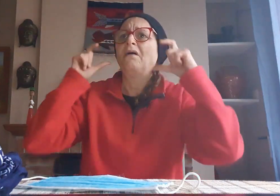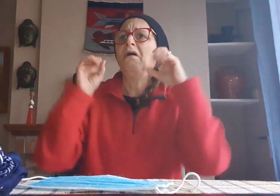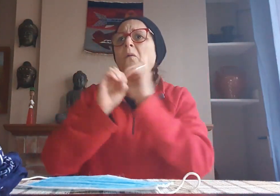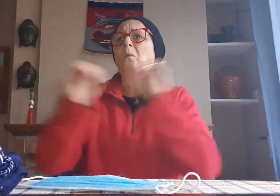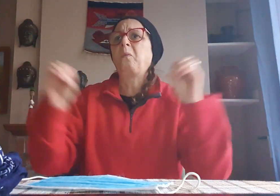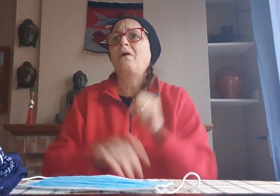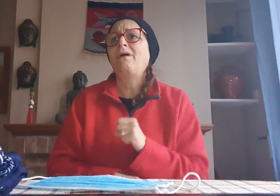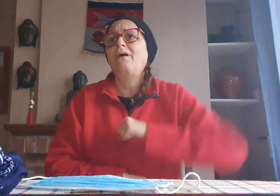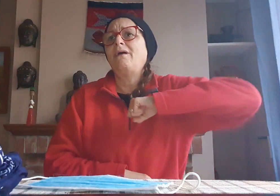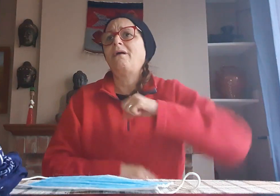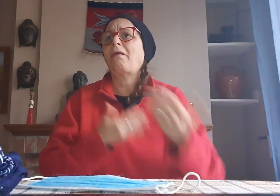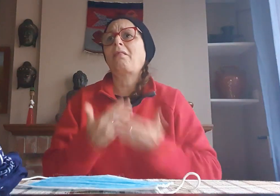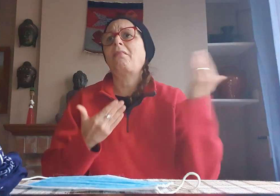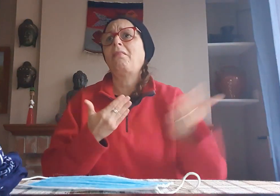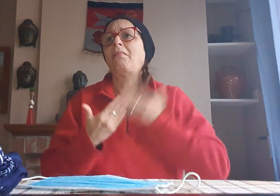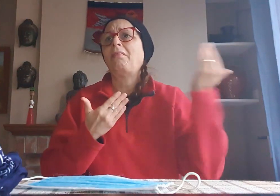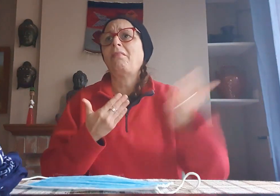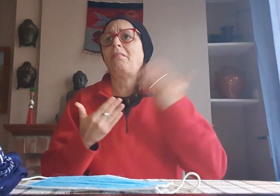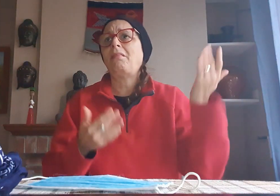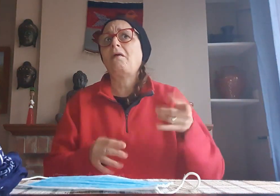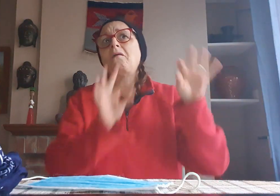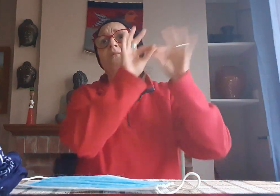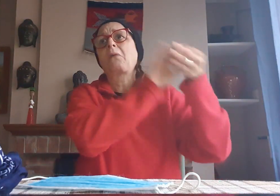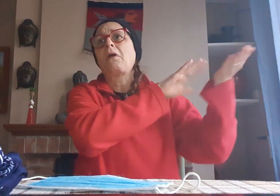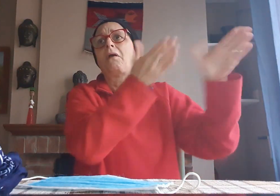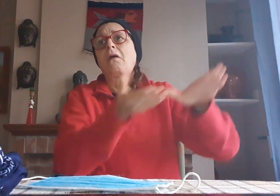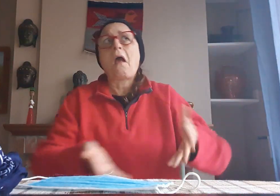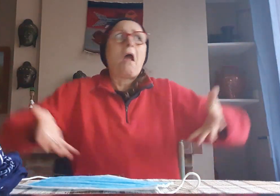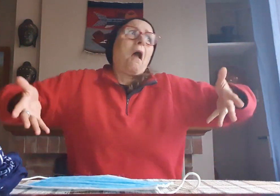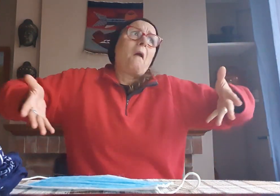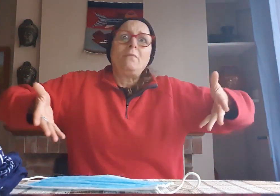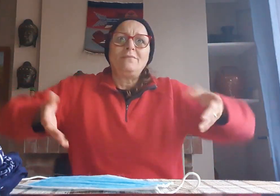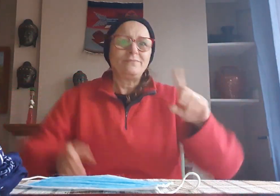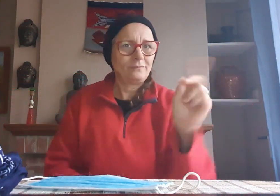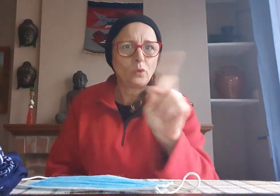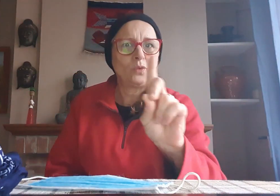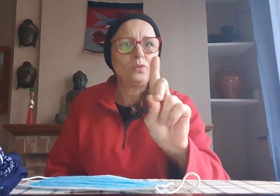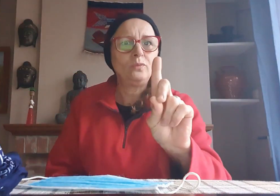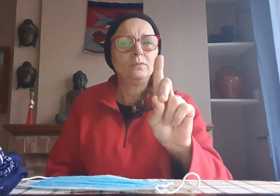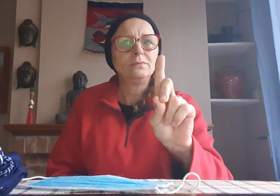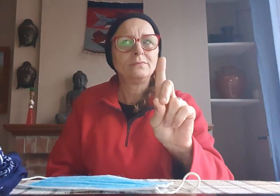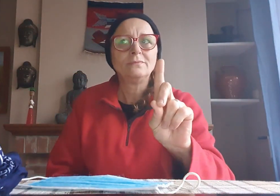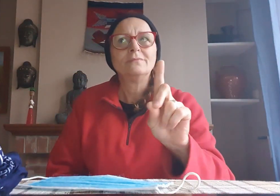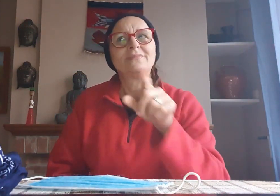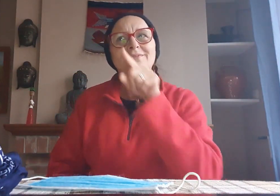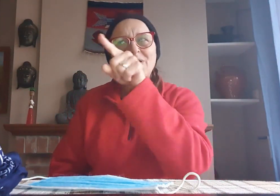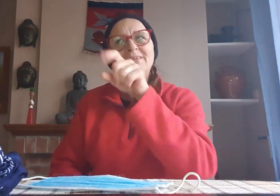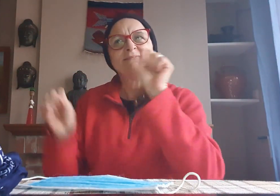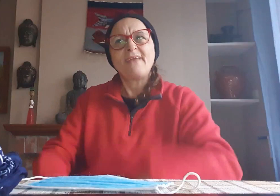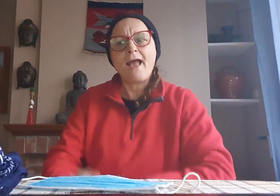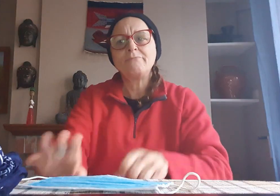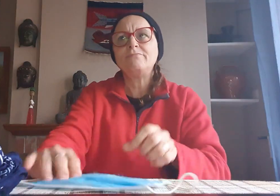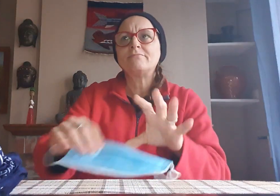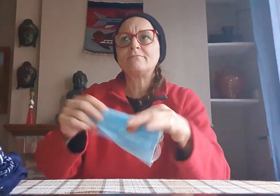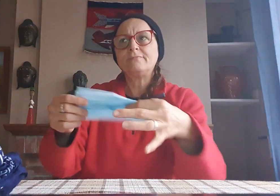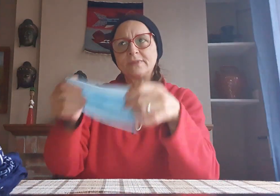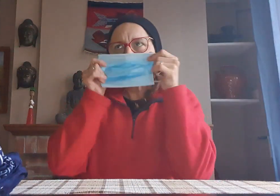vistazo a la casa, nada más. ¿Cómo estás? Gracias. Bueno, espera, esta es Emily. Hola, Tricia. Encantada de conocerte. Lo mismo, una